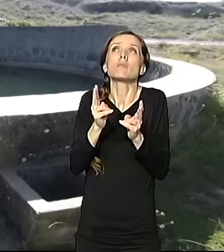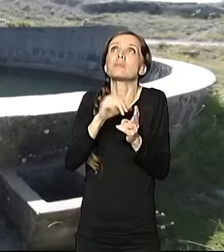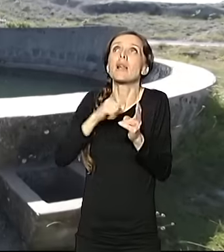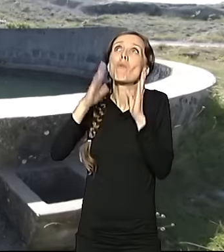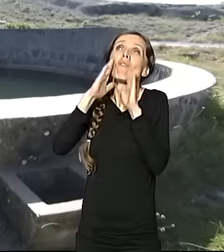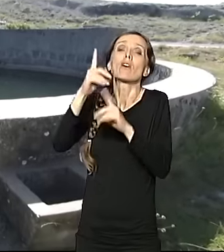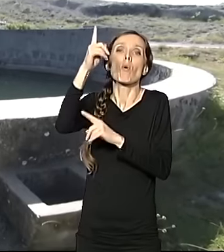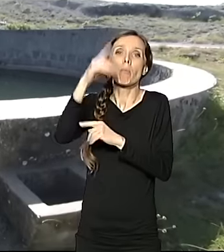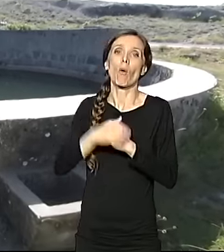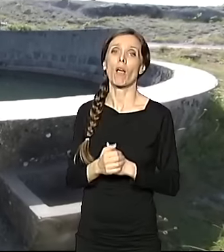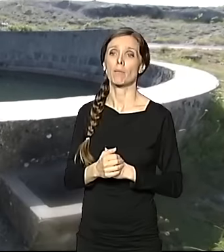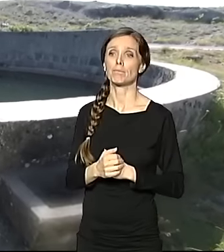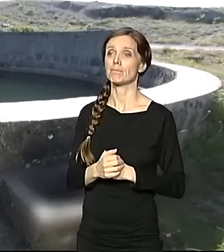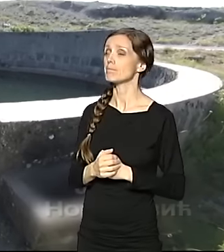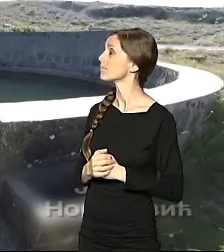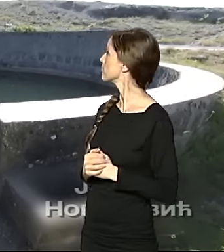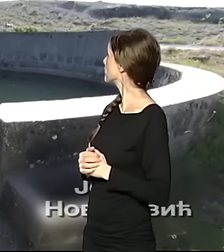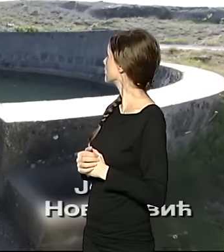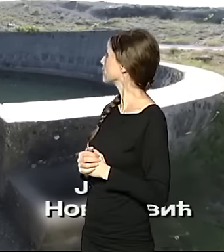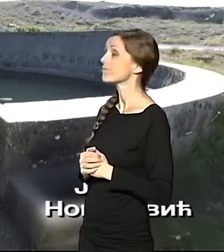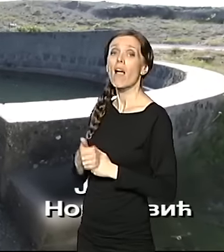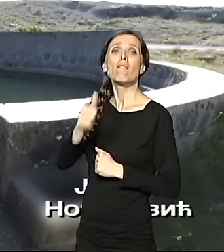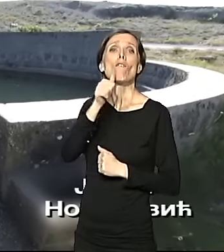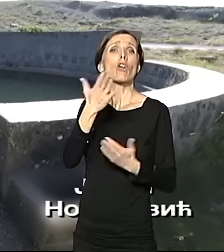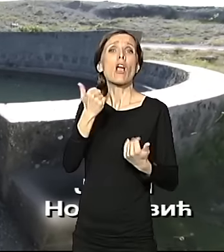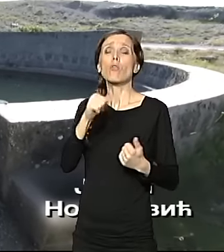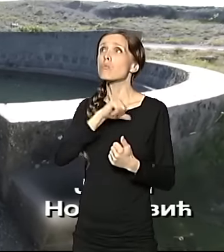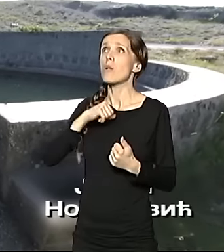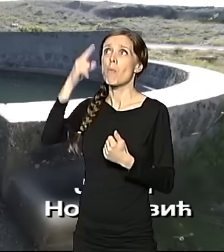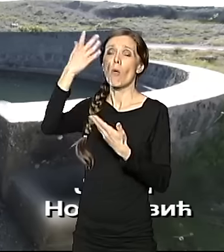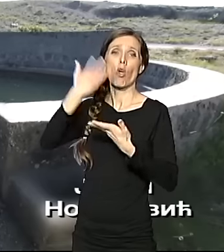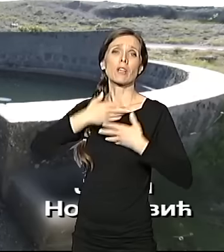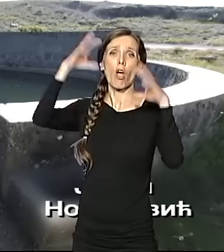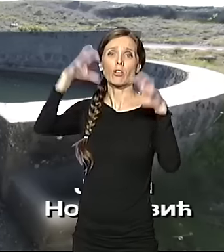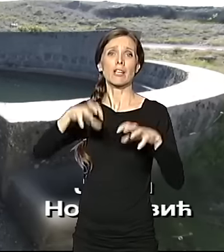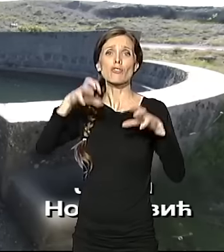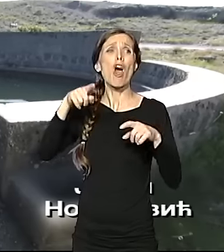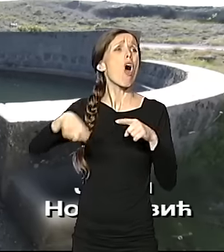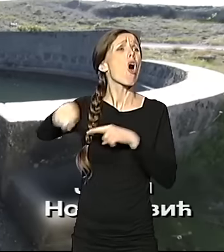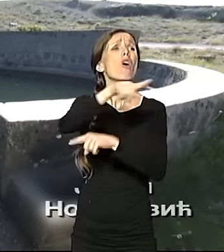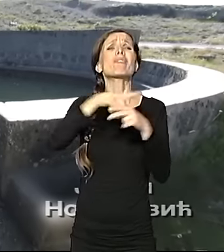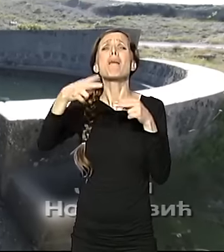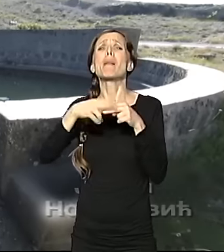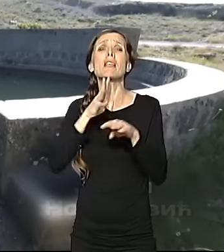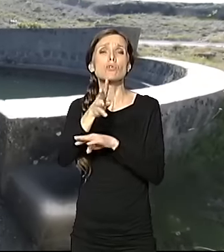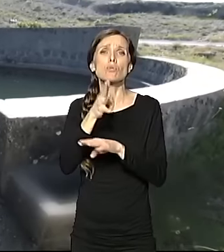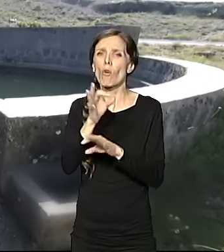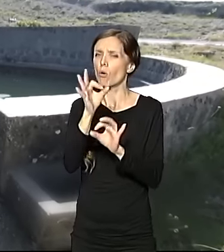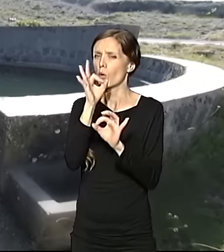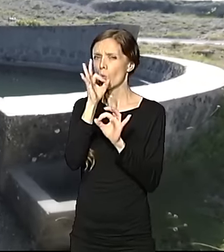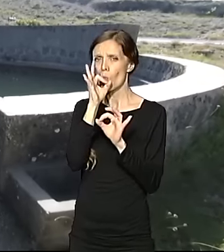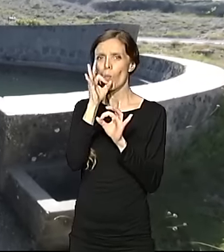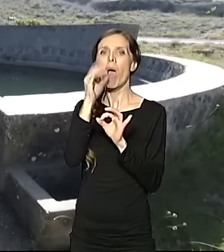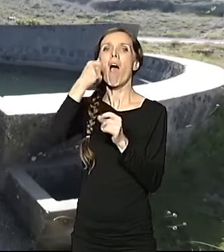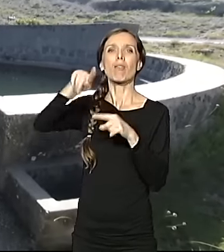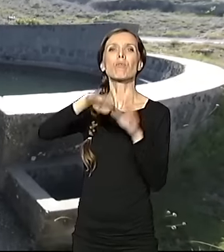nam stiže isključivo od Boga, kišnica. Drugoga nema izvora, bilo gdje ovdje prirodnoga. Ljudi imaju